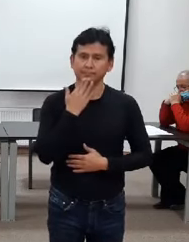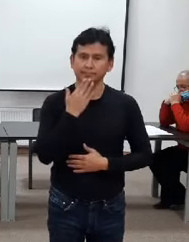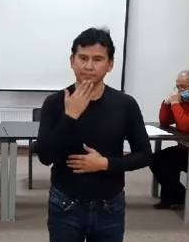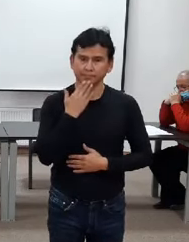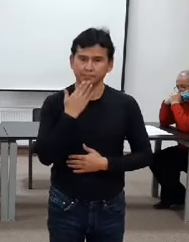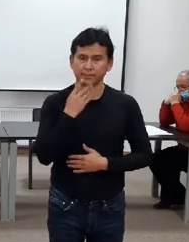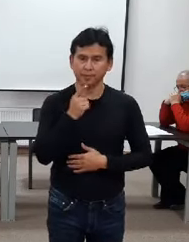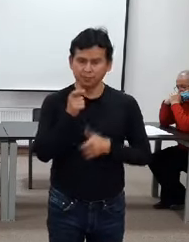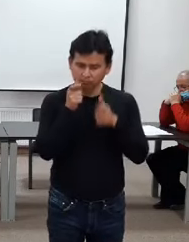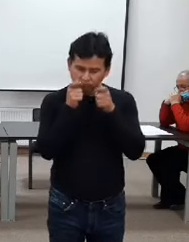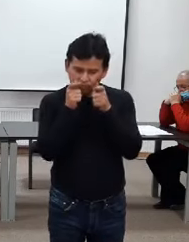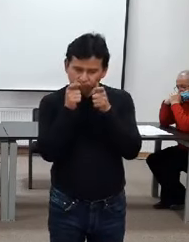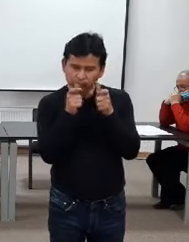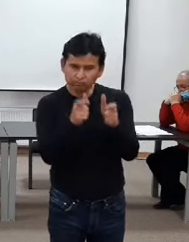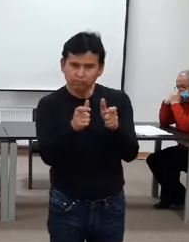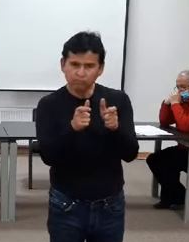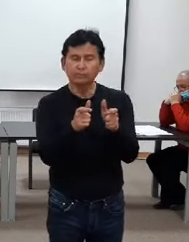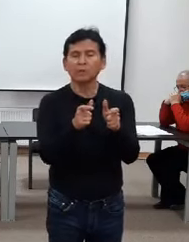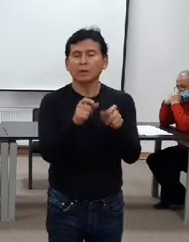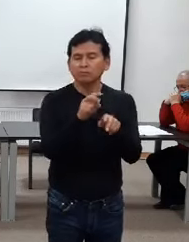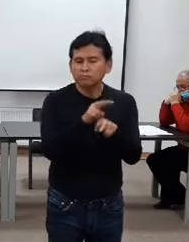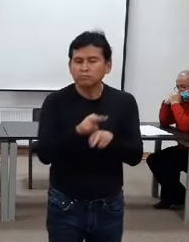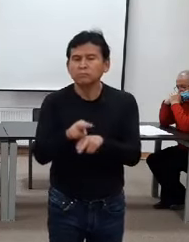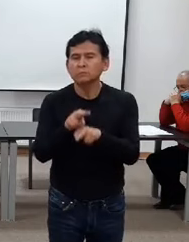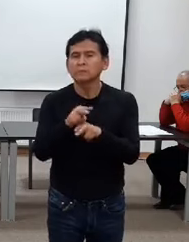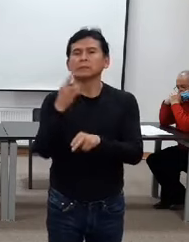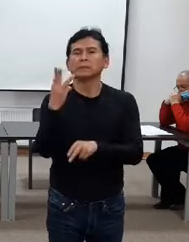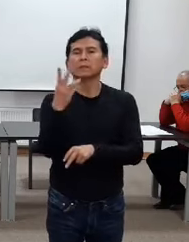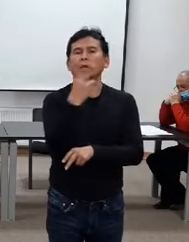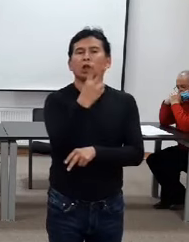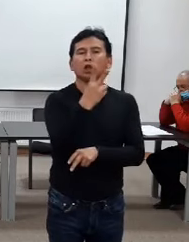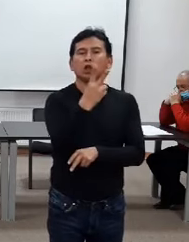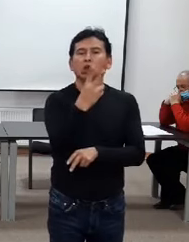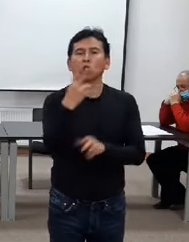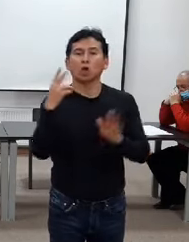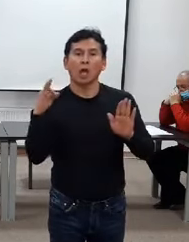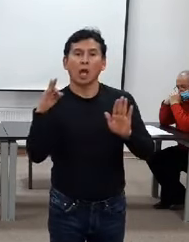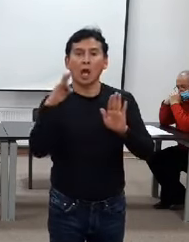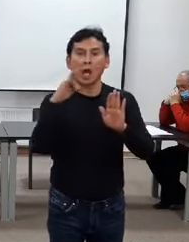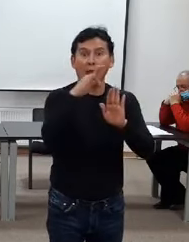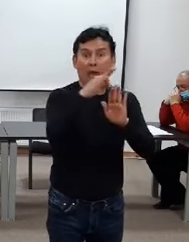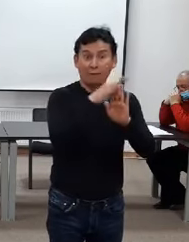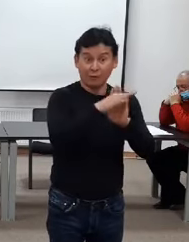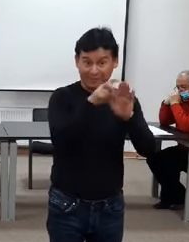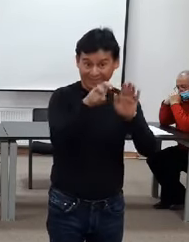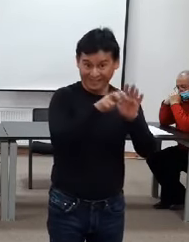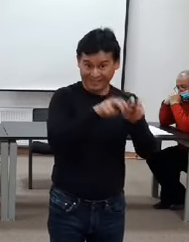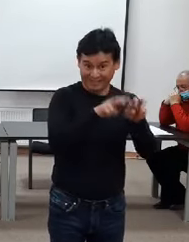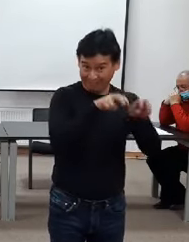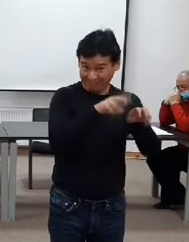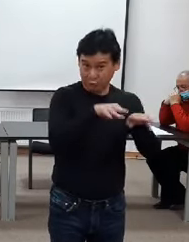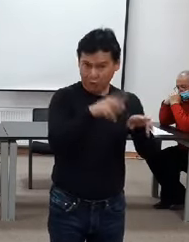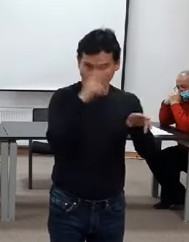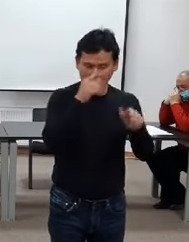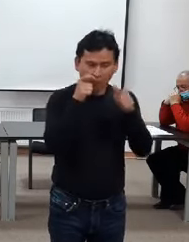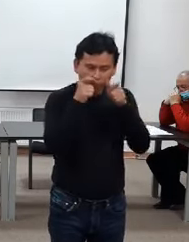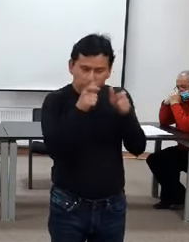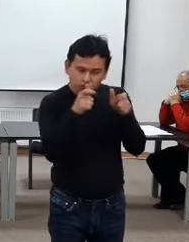en seguimiento epidemiológico, además de esto, 32 pasajeros de la línea aérea LATAM de ese mismo día, quienes están en